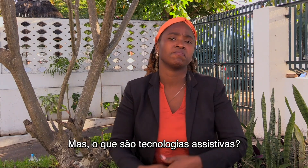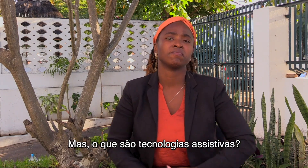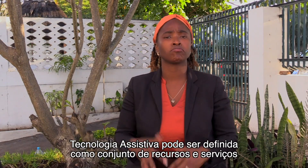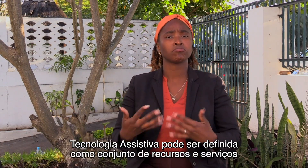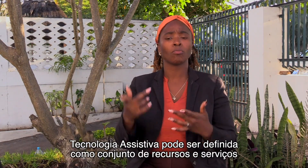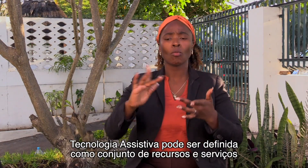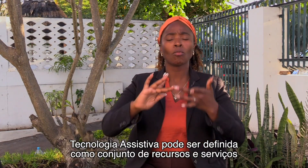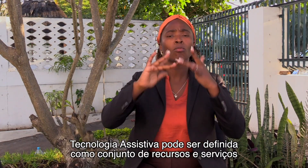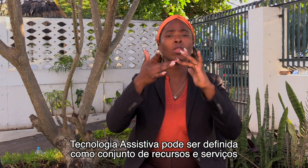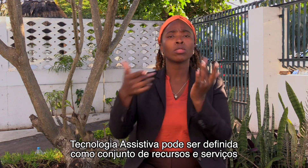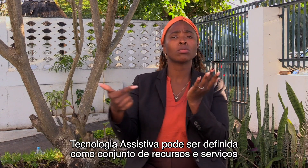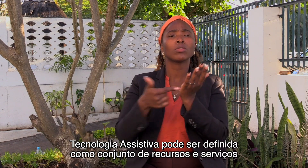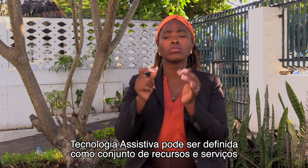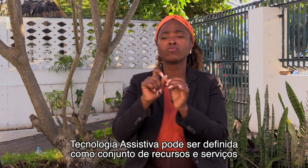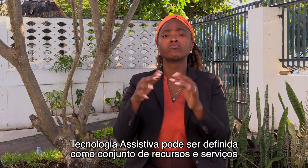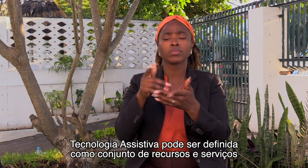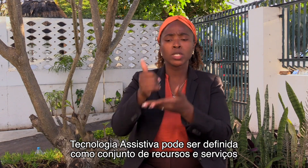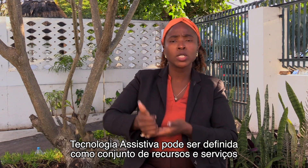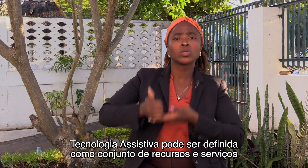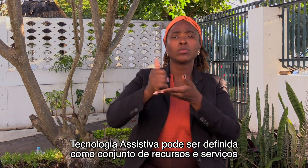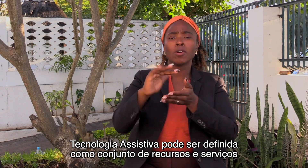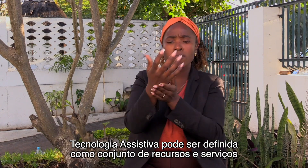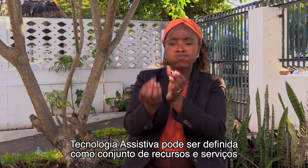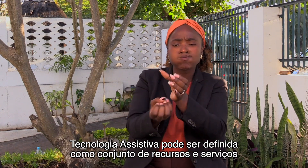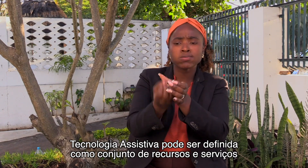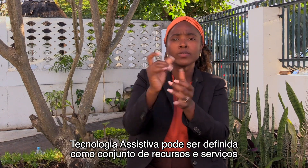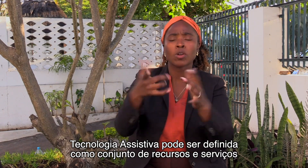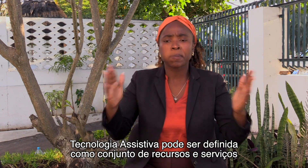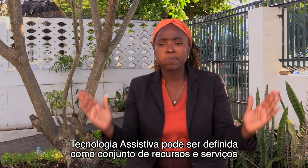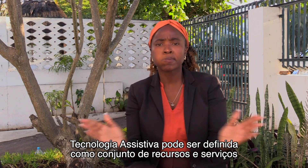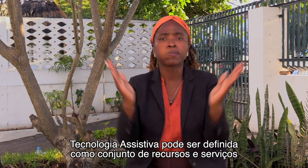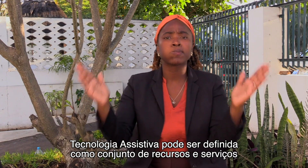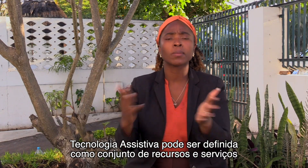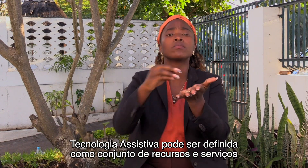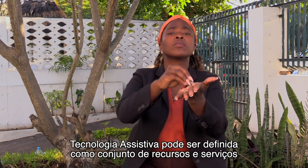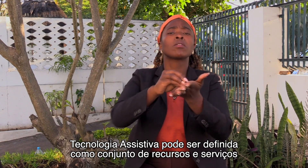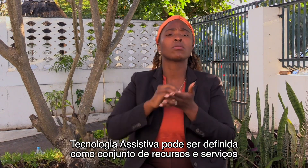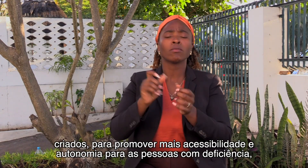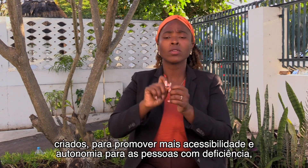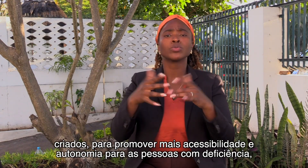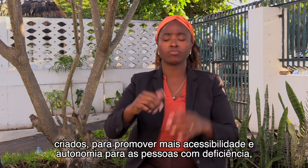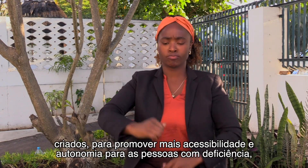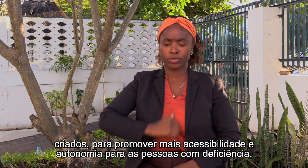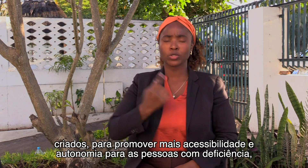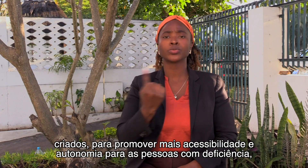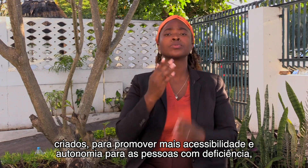assistivas? Tecnologia assistiva pode ser definida como um conjunto de recursos e serviços criados para promover